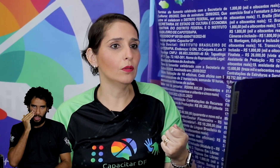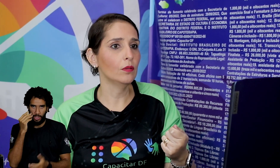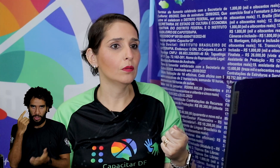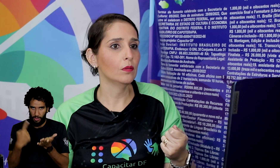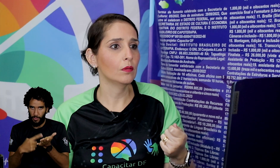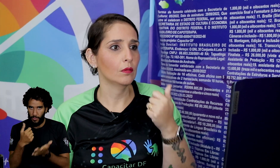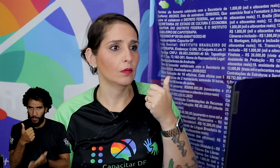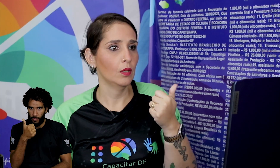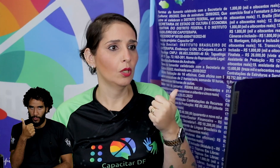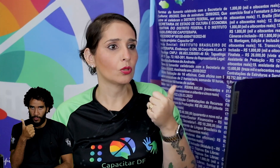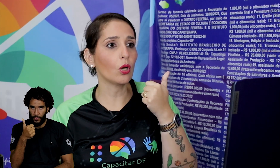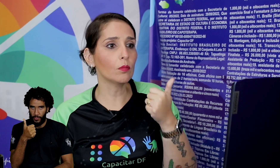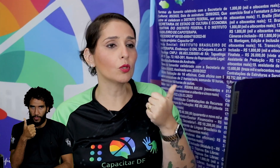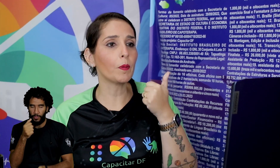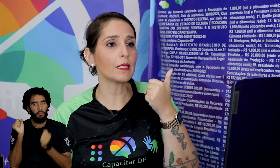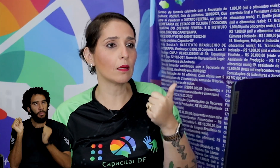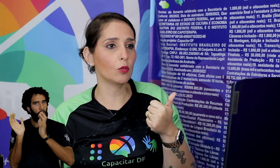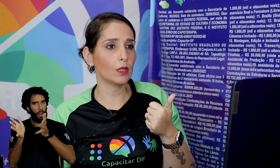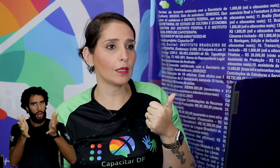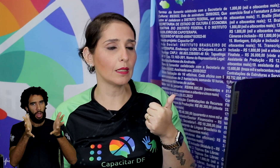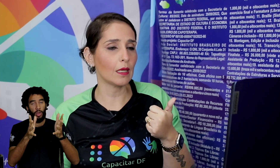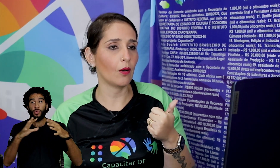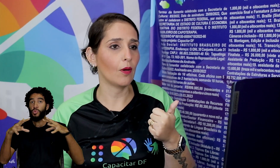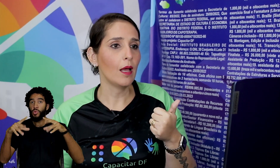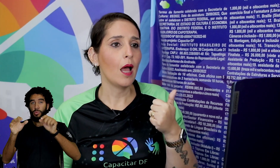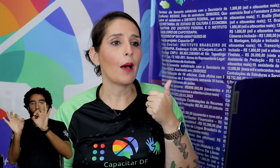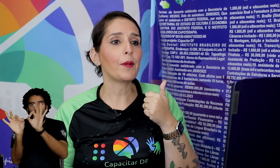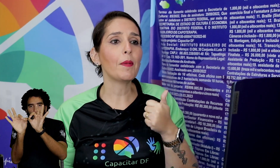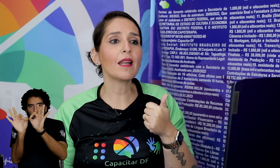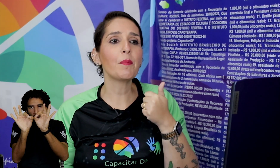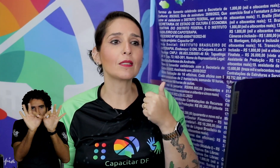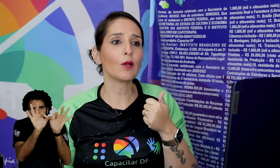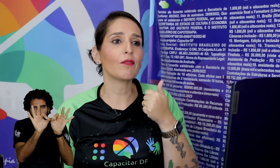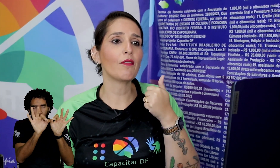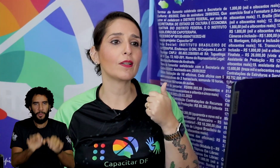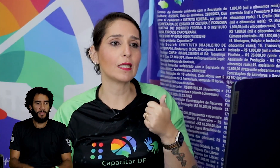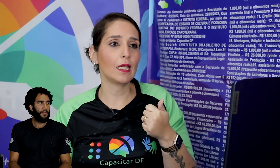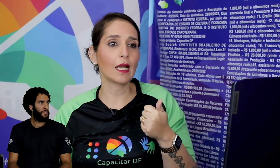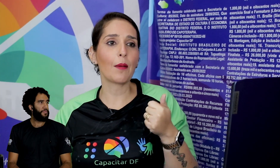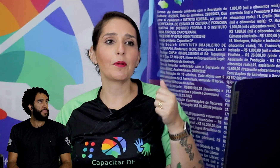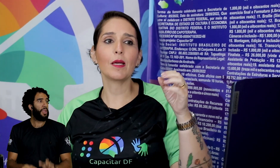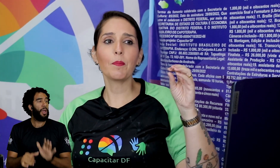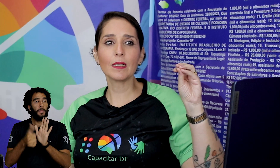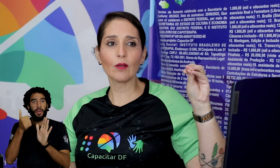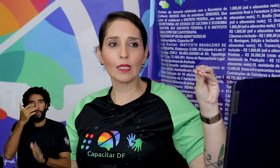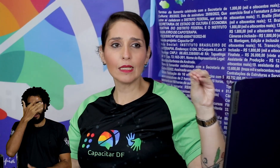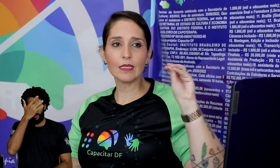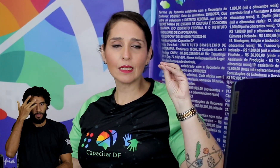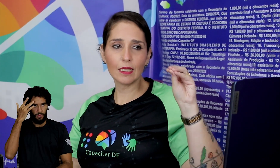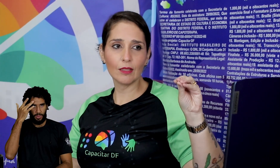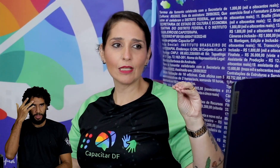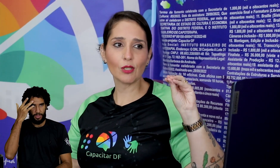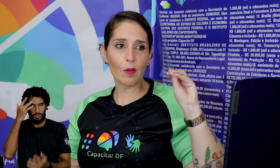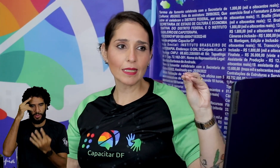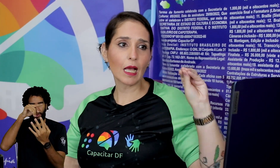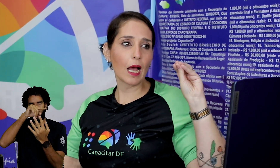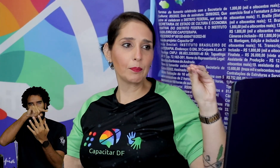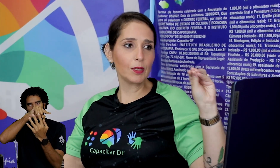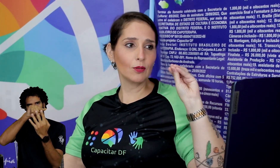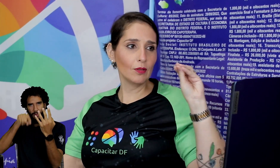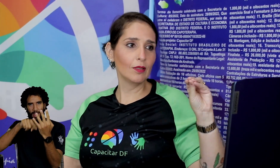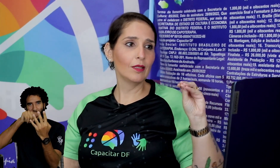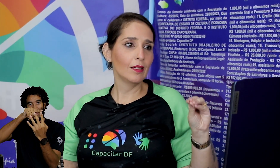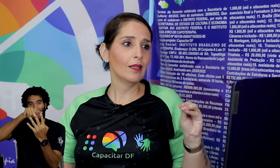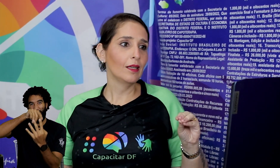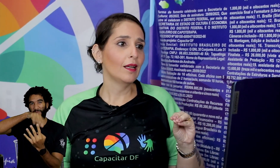Combinado? Todo mundo prestando muita atenção. A primeira pessoa que vai fazer, que é a primeira pessoa da lista aqui, dedinho mais